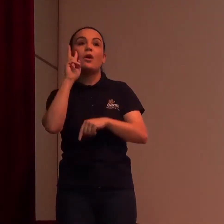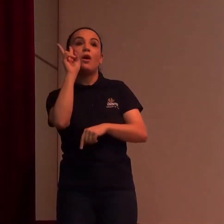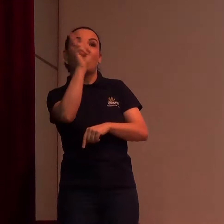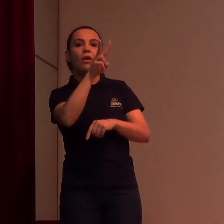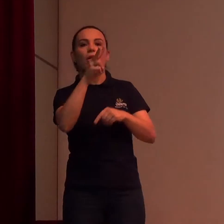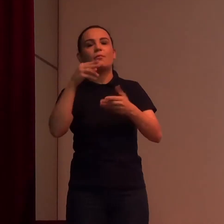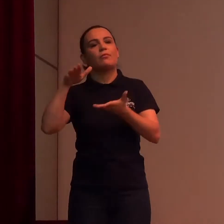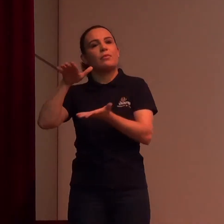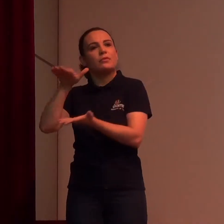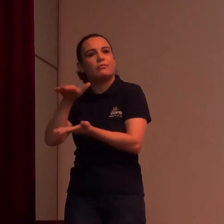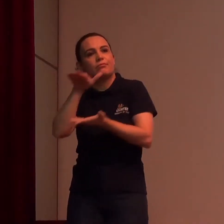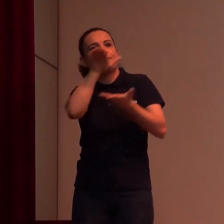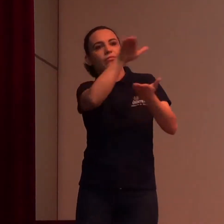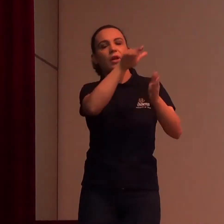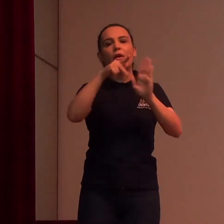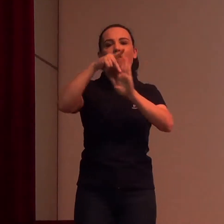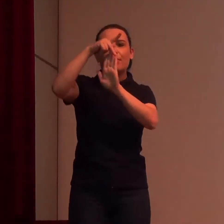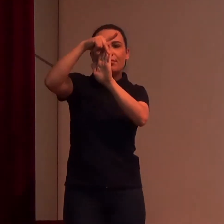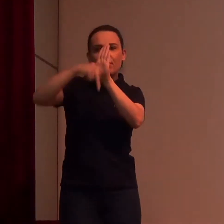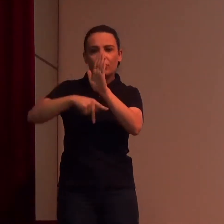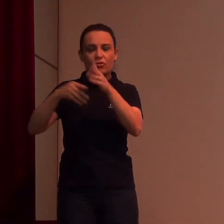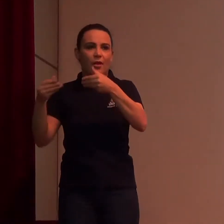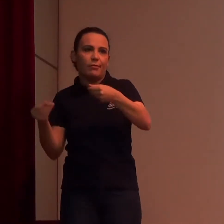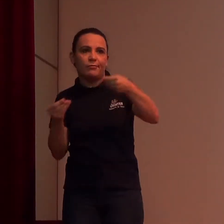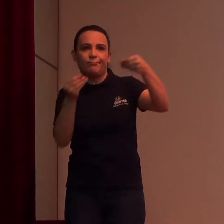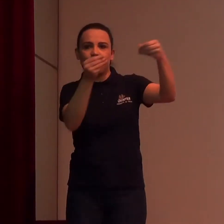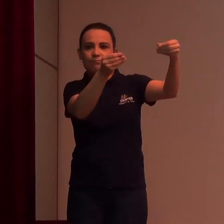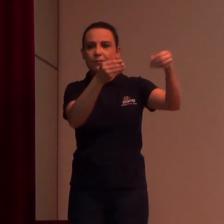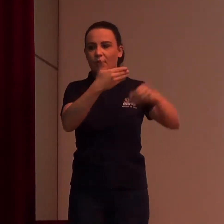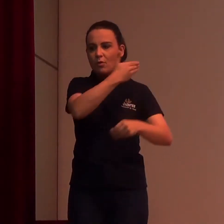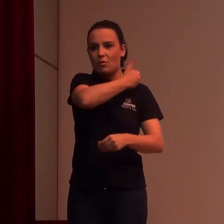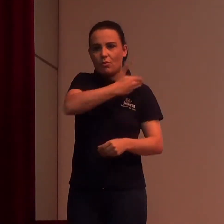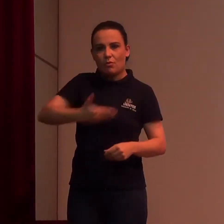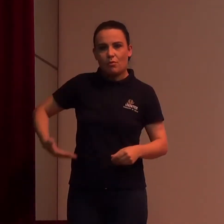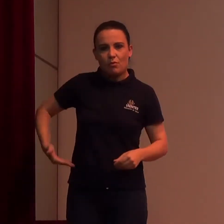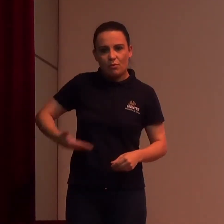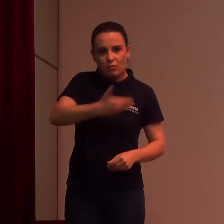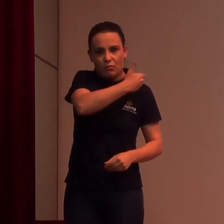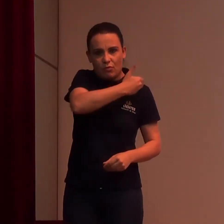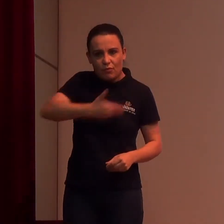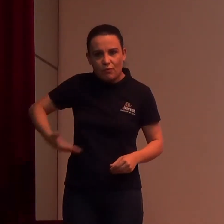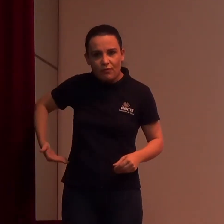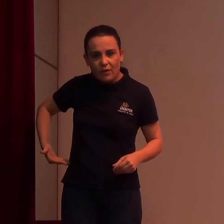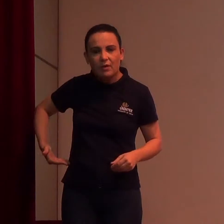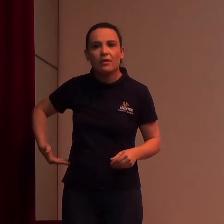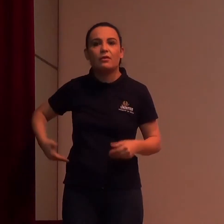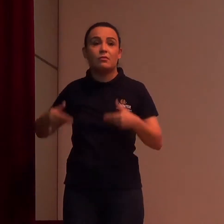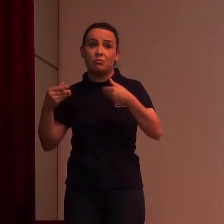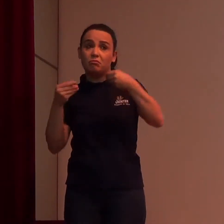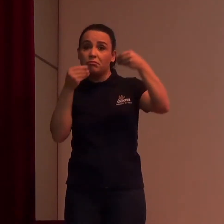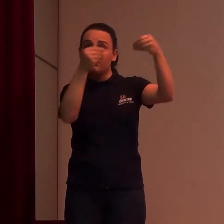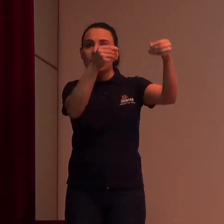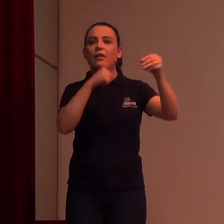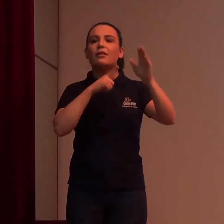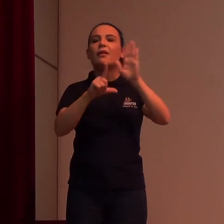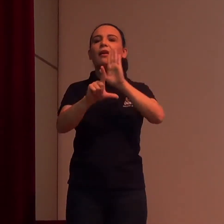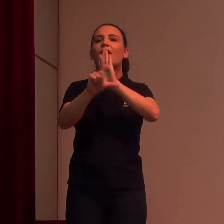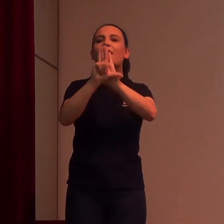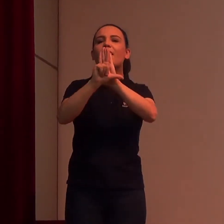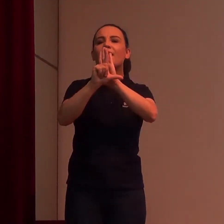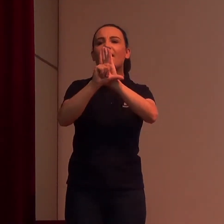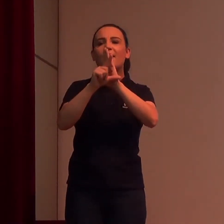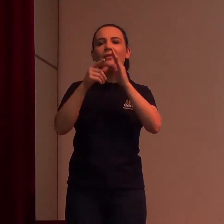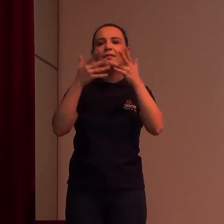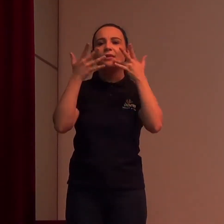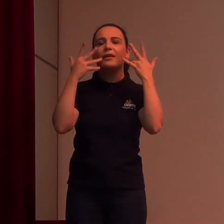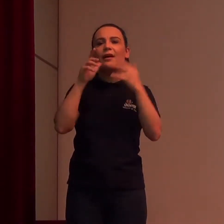essa mobilização de capital em capital. É? E aí a gente vai buscar os patrocinadores, porque a Lei Rouanet é assim, não é